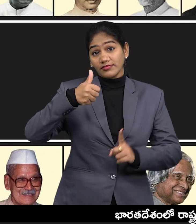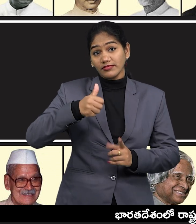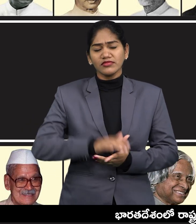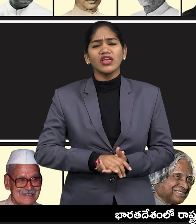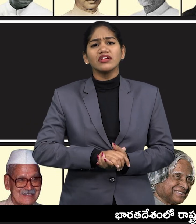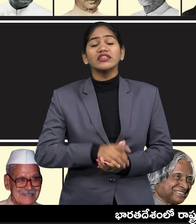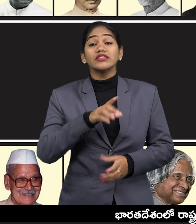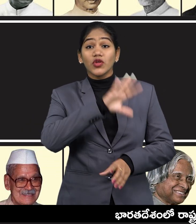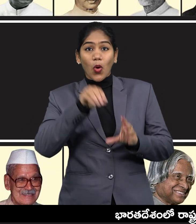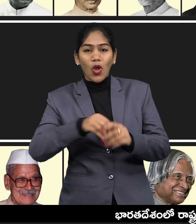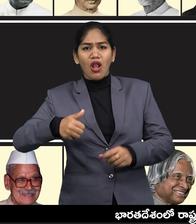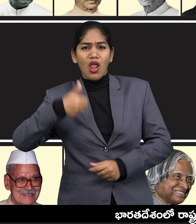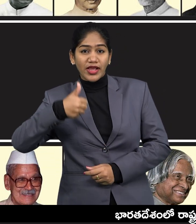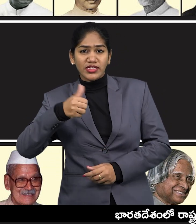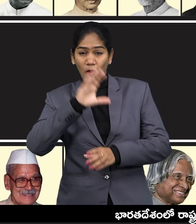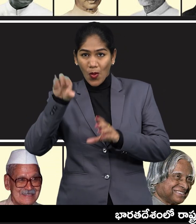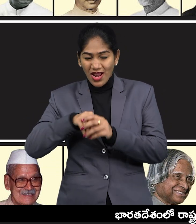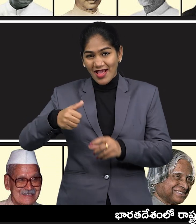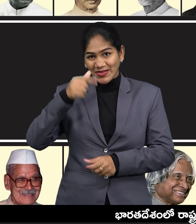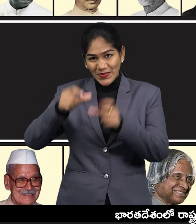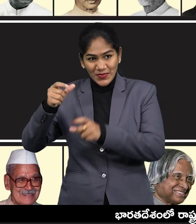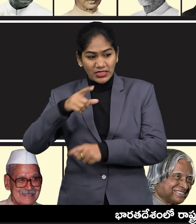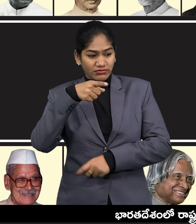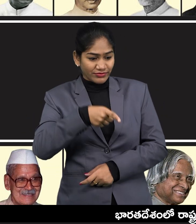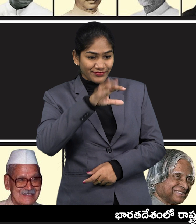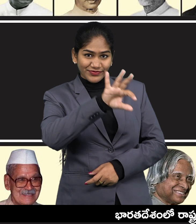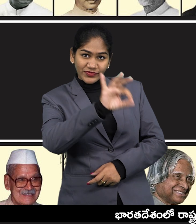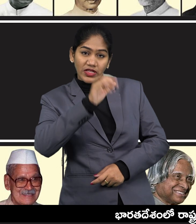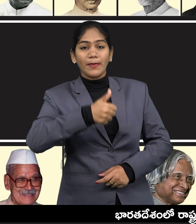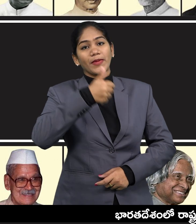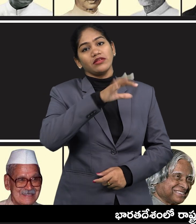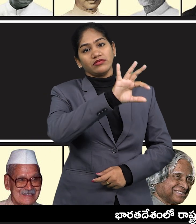భారతదేశంలోని రాష్ట్రపతి నామమాత్రపు కార్యనిర్వాహక అధికారి.